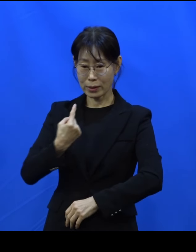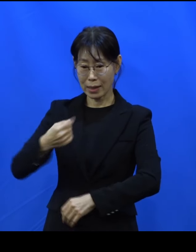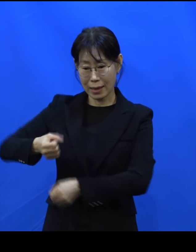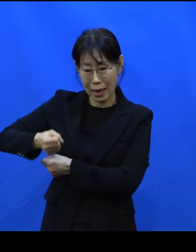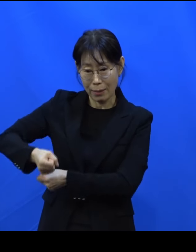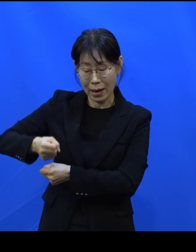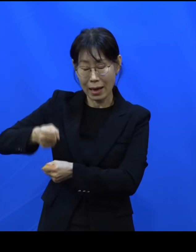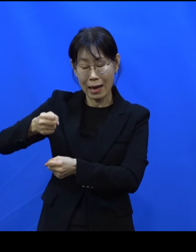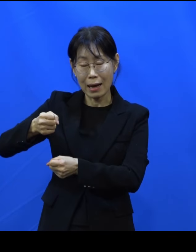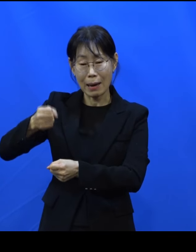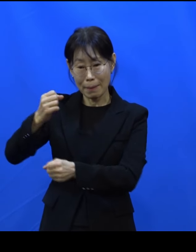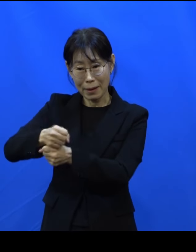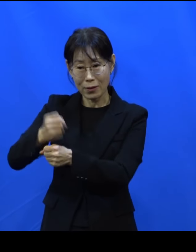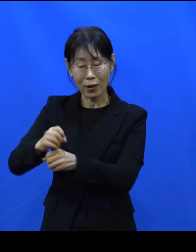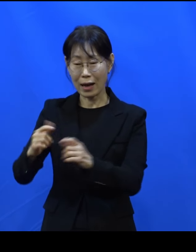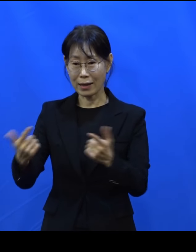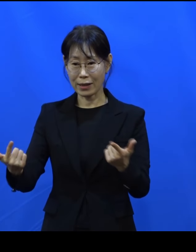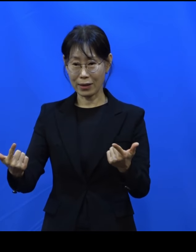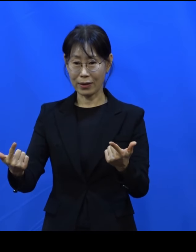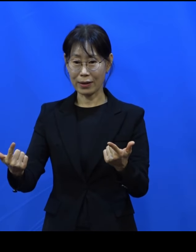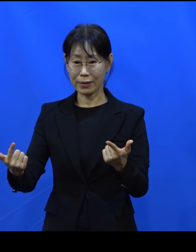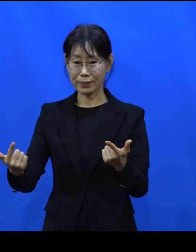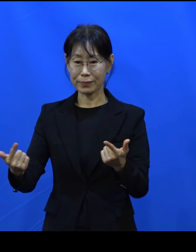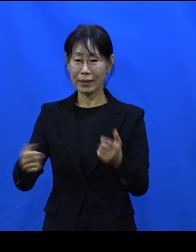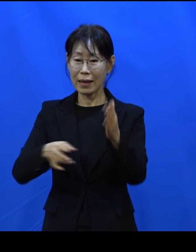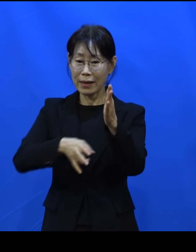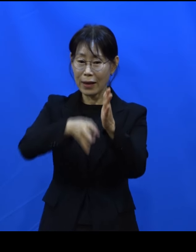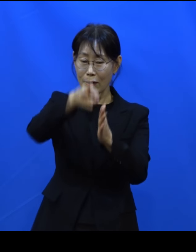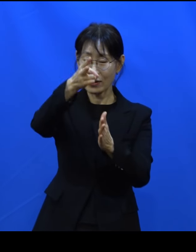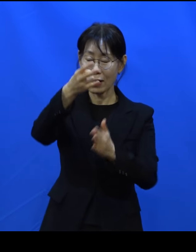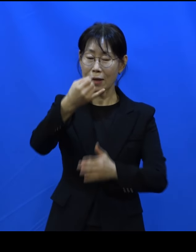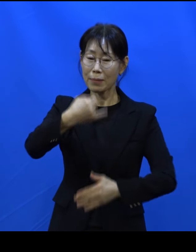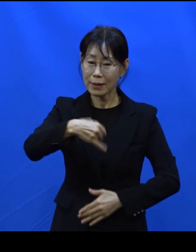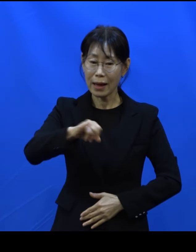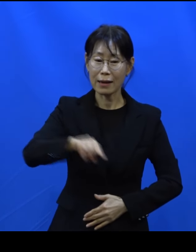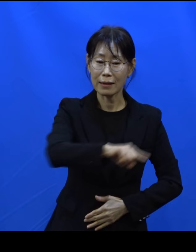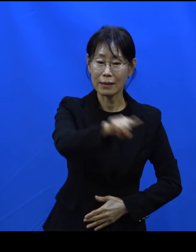그래서 그 예루살렘 딸들의 사랑이 엮여져 있다 이렇게 했어요.